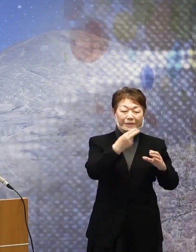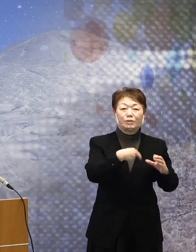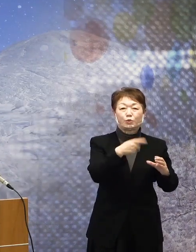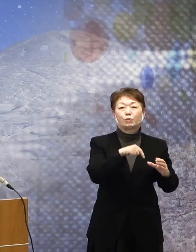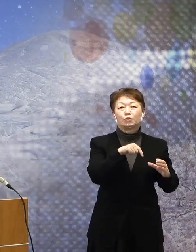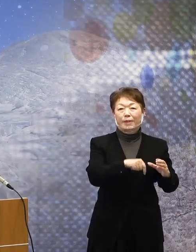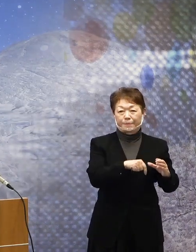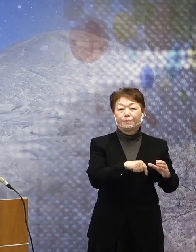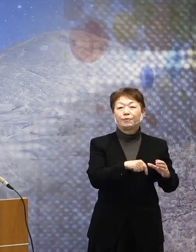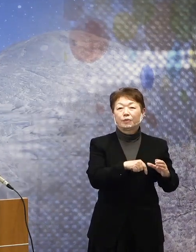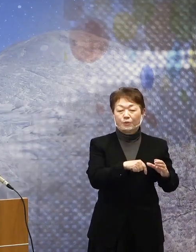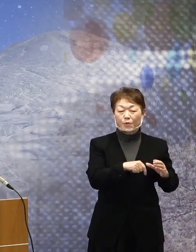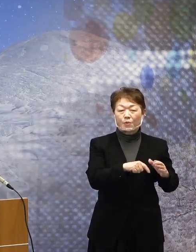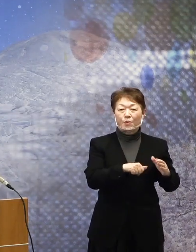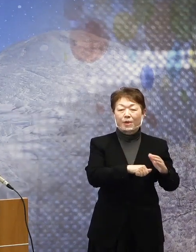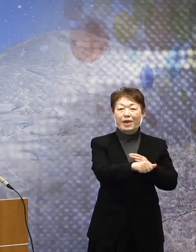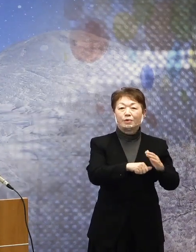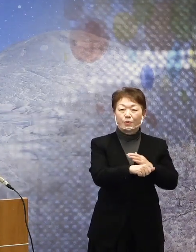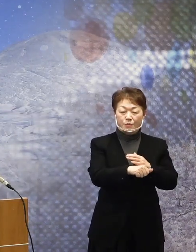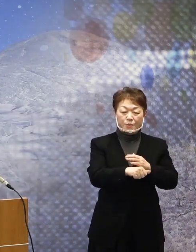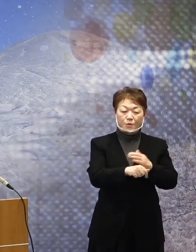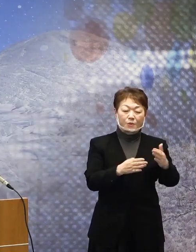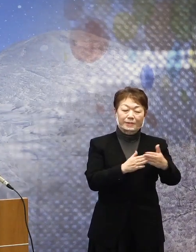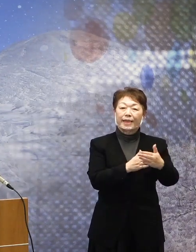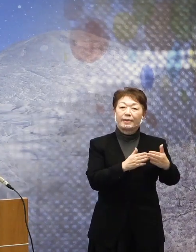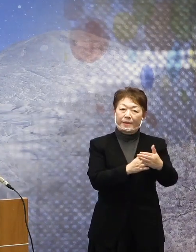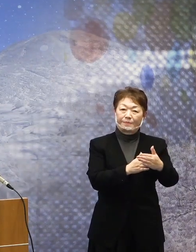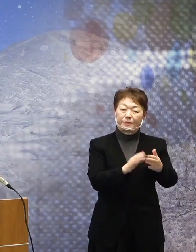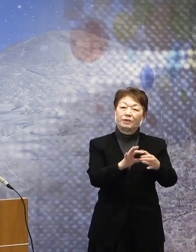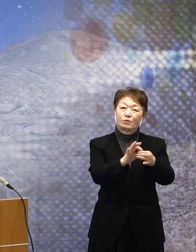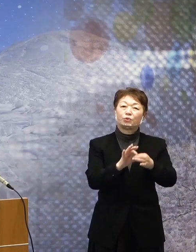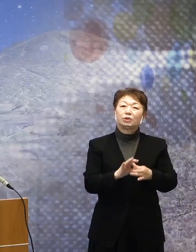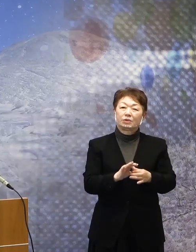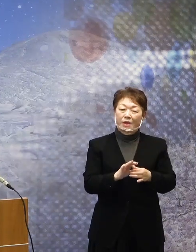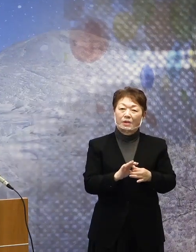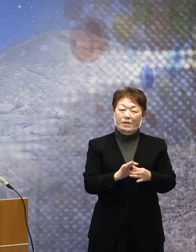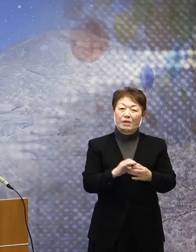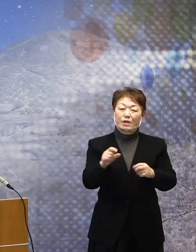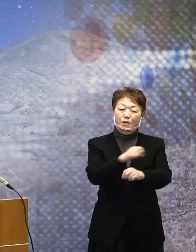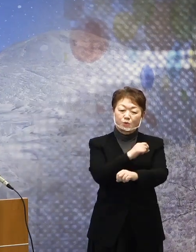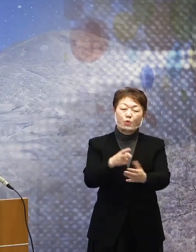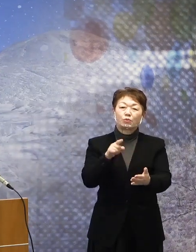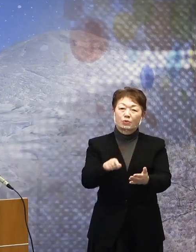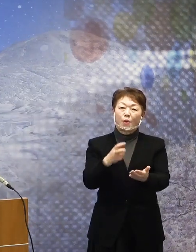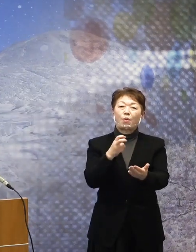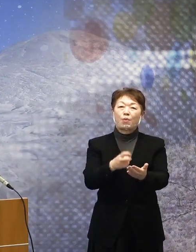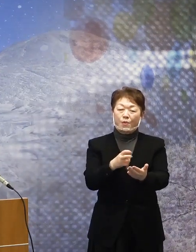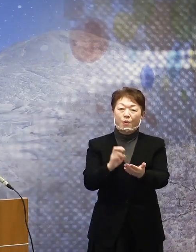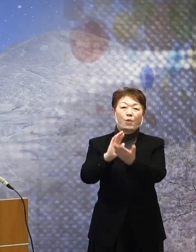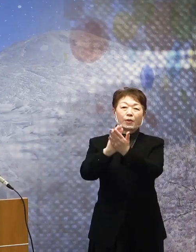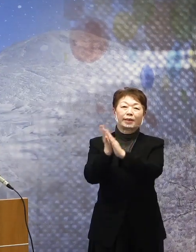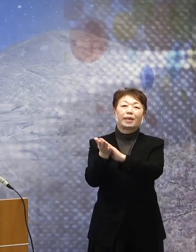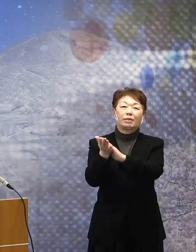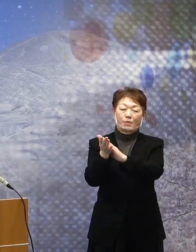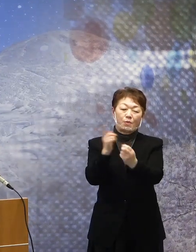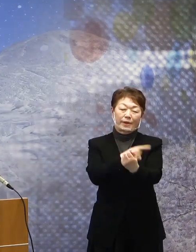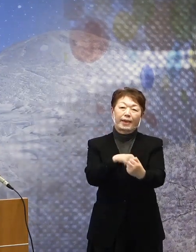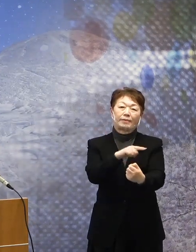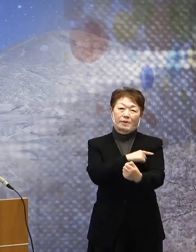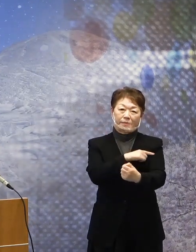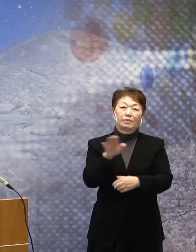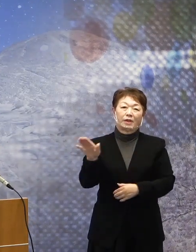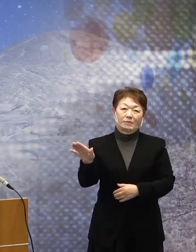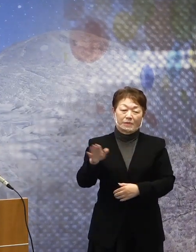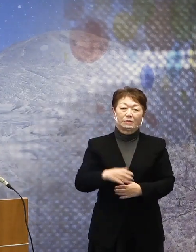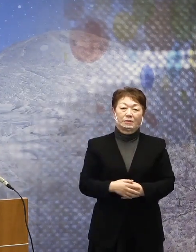の営業制限については特措法上県の青森県の権限になっています。